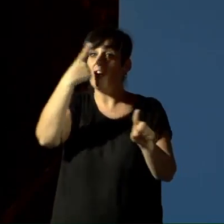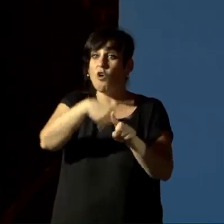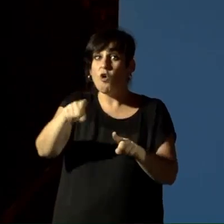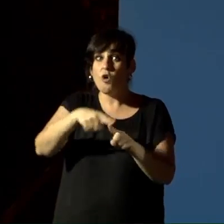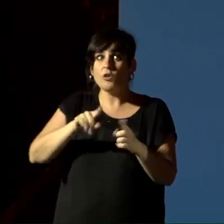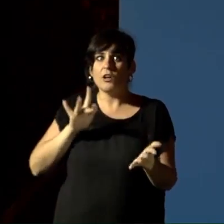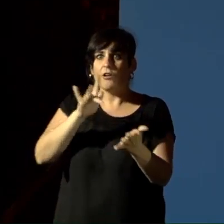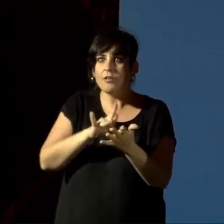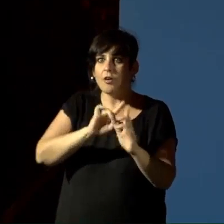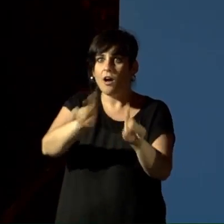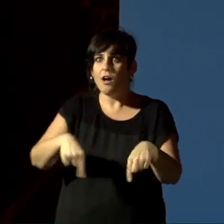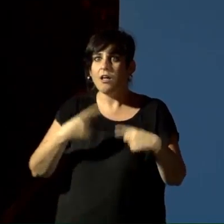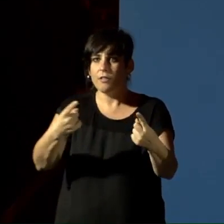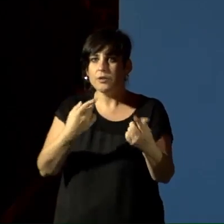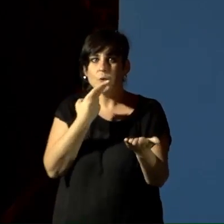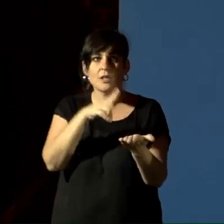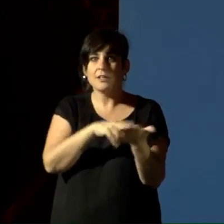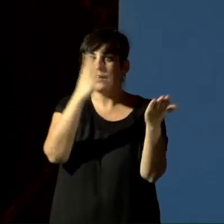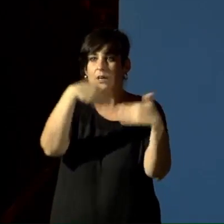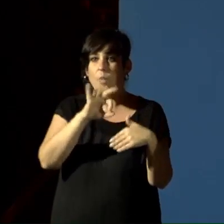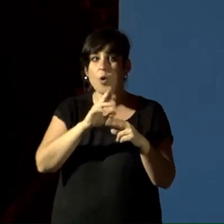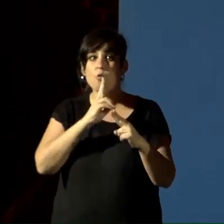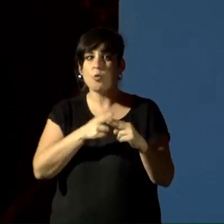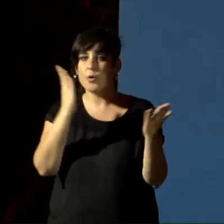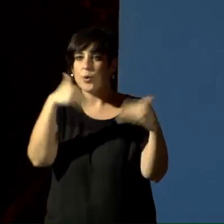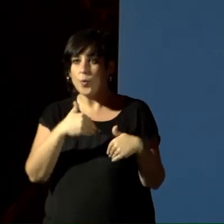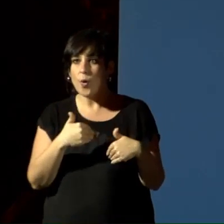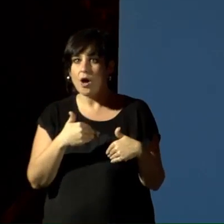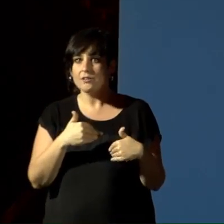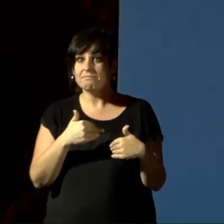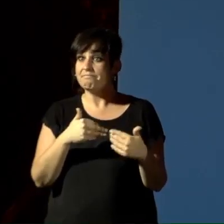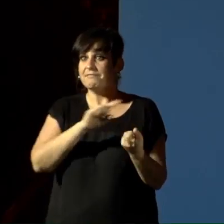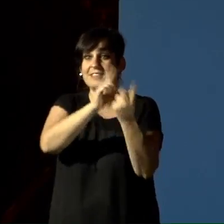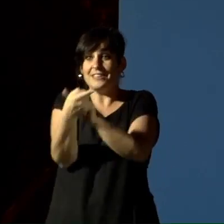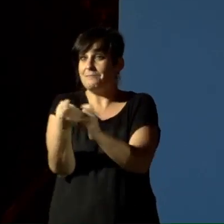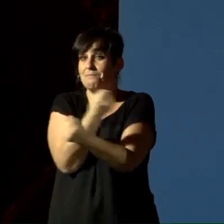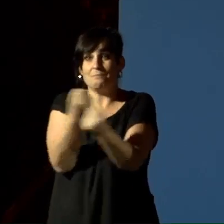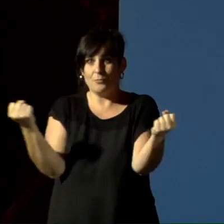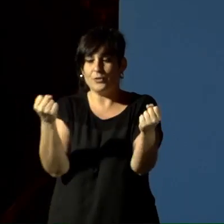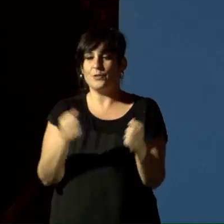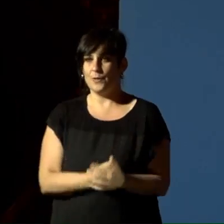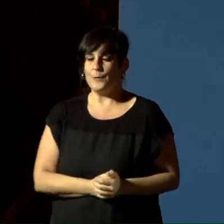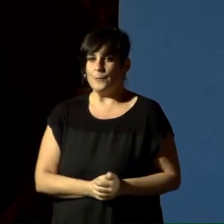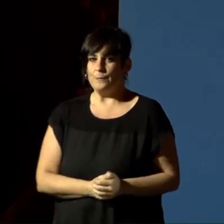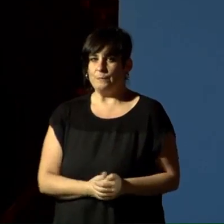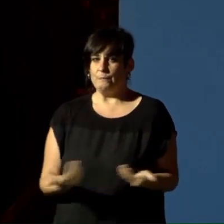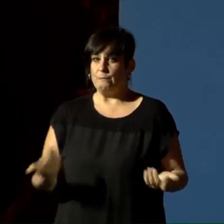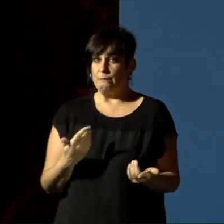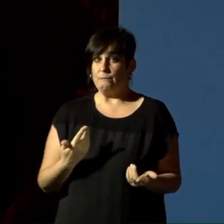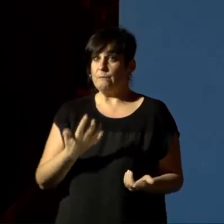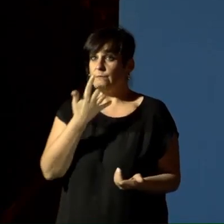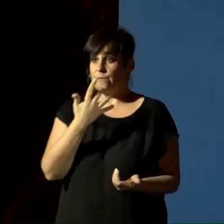nome, non teñen sentido, non teñen posibilidade de ser transformadas. O primeiro exercicio de